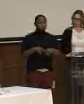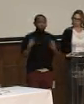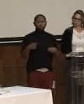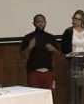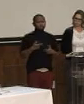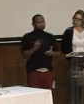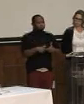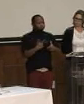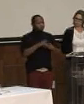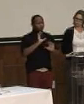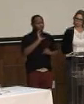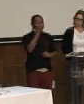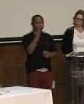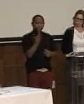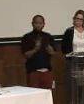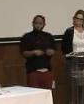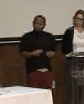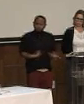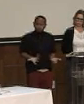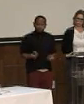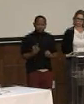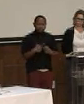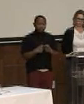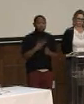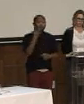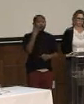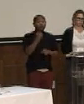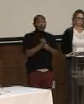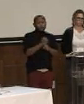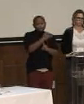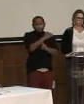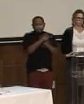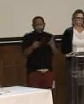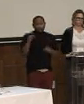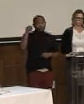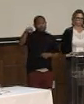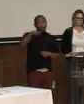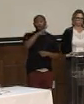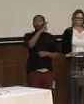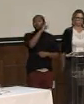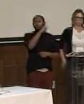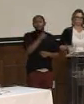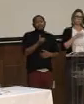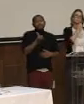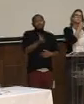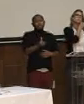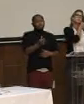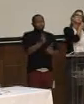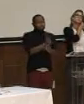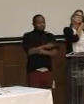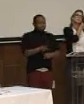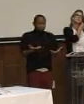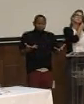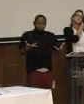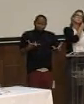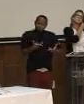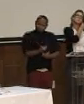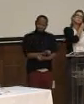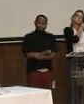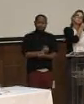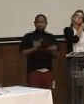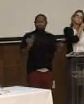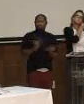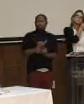Nesses 4 anos e meio do campus Taguatinga, 6 professores altamente qualificados nós perdemos,